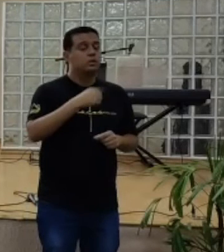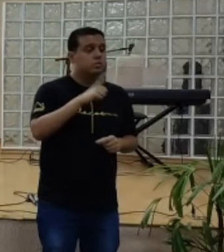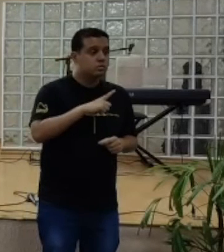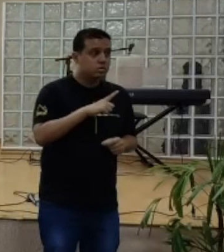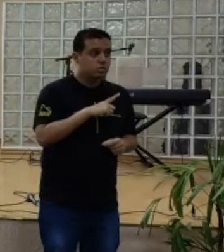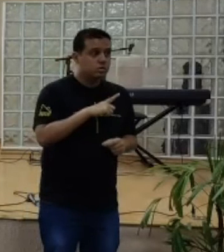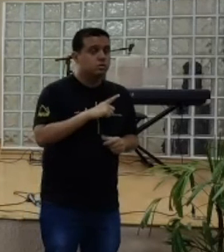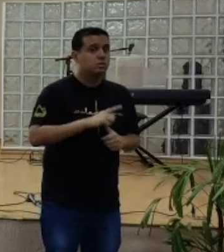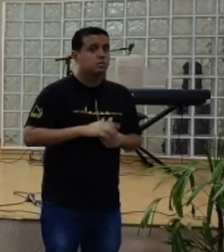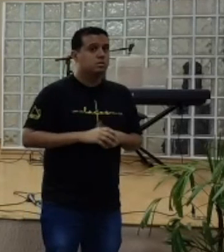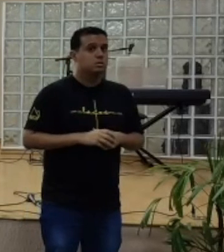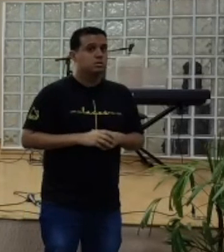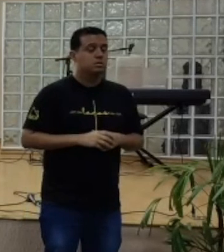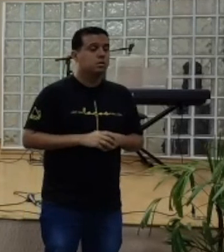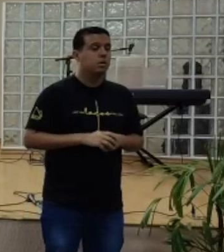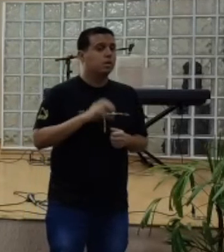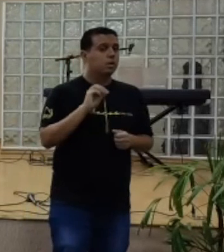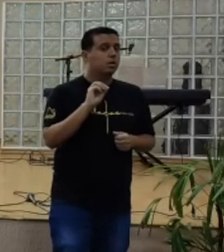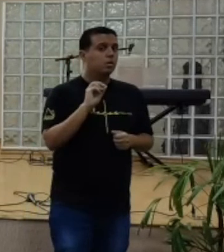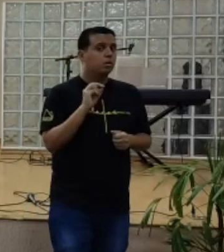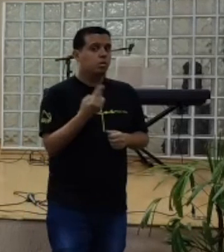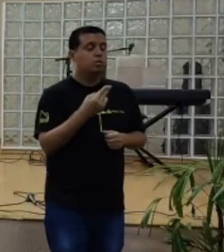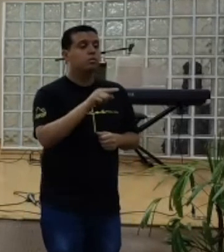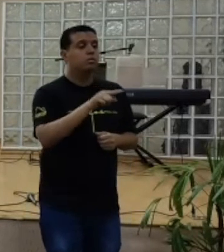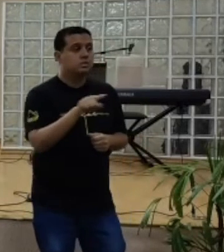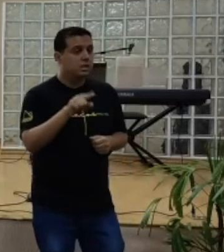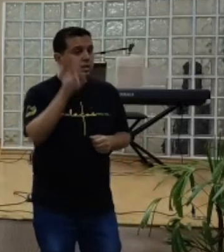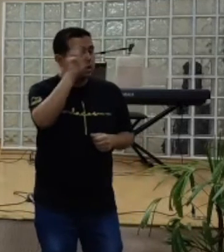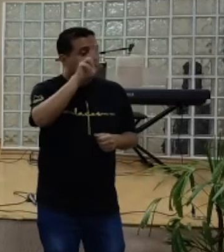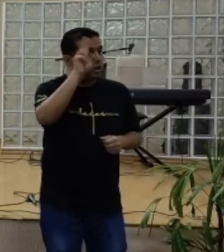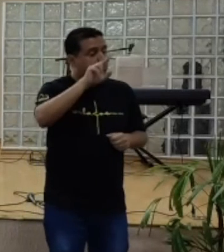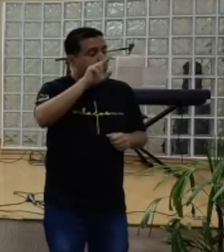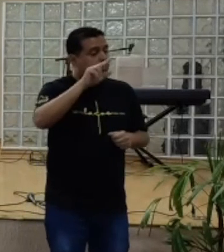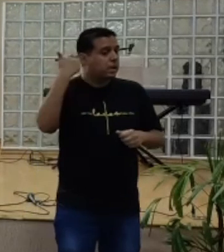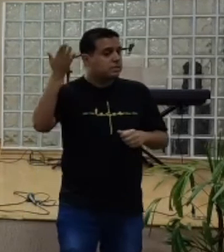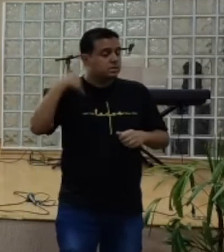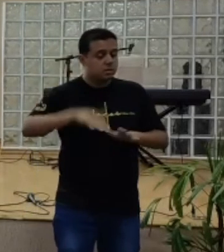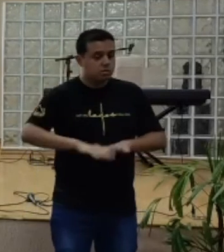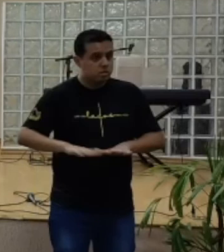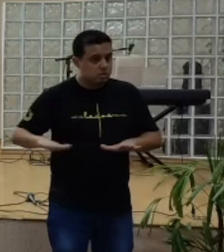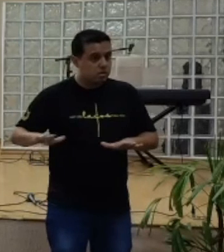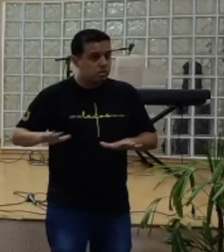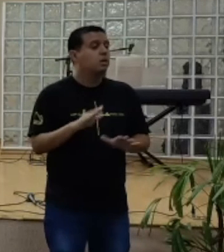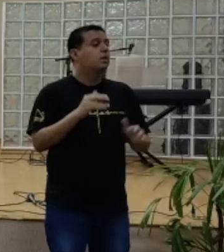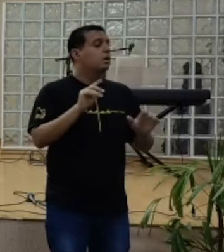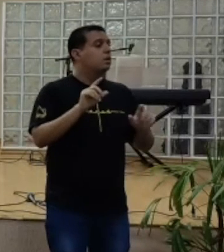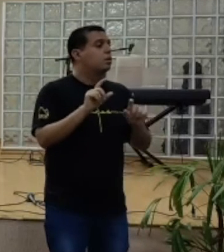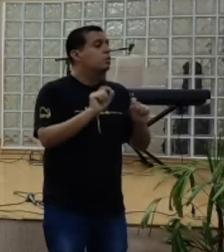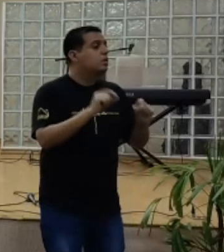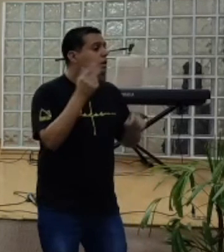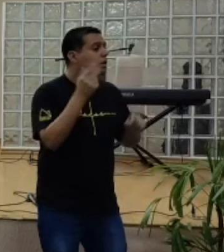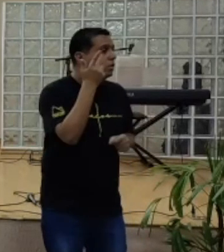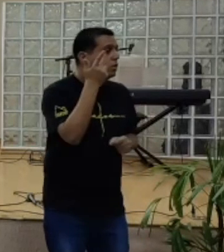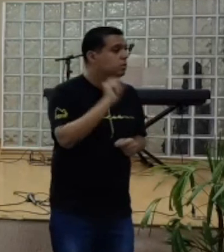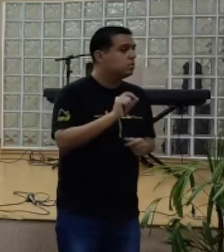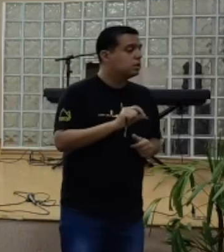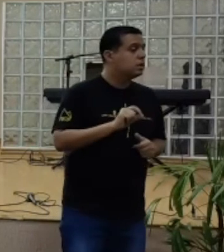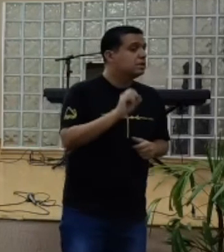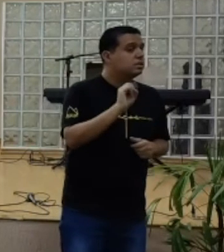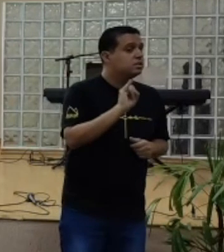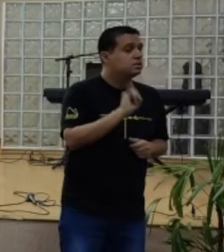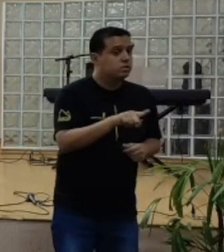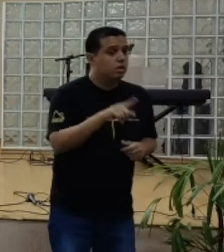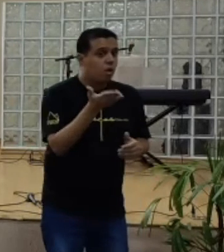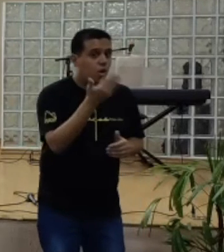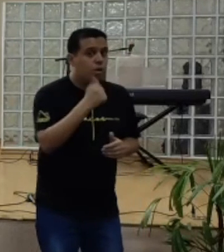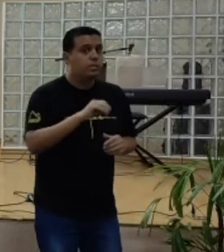ou se você ainda se lembra da sua infância, era comum, se você comer tudo, você vai